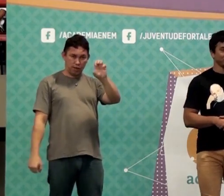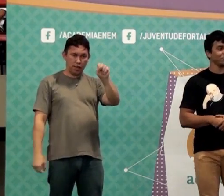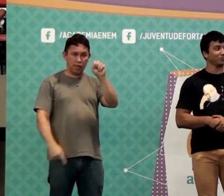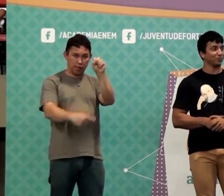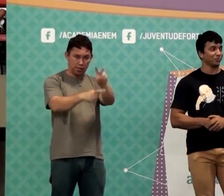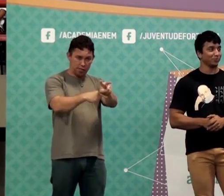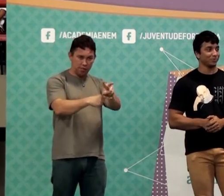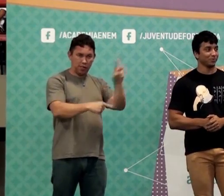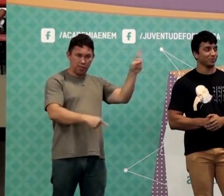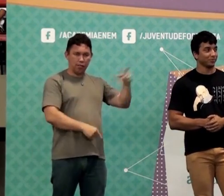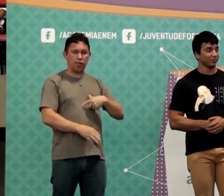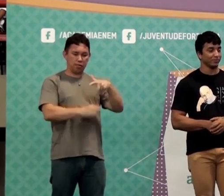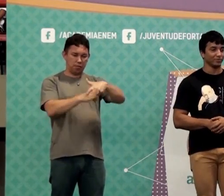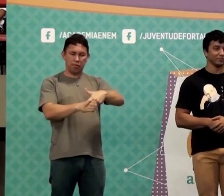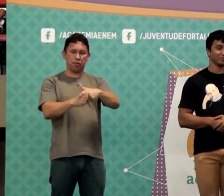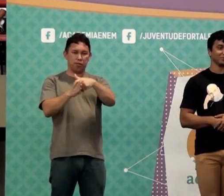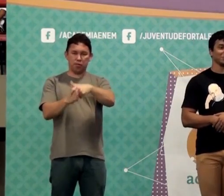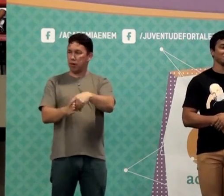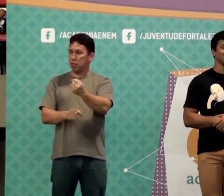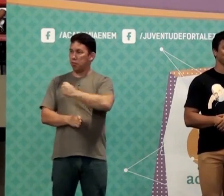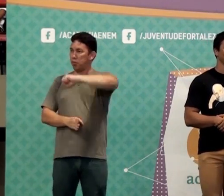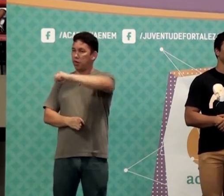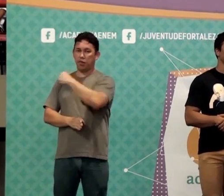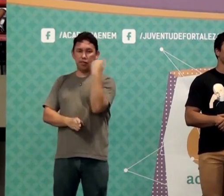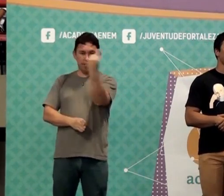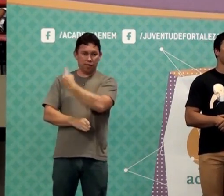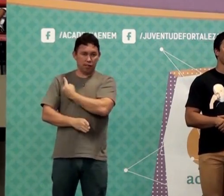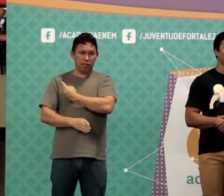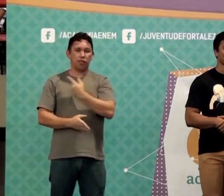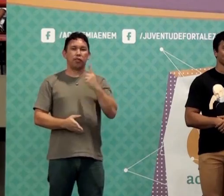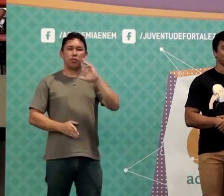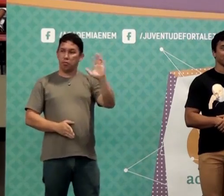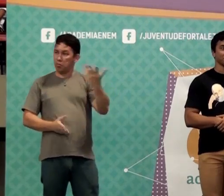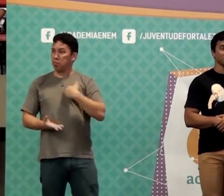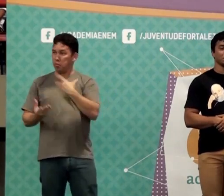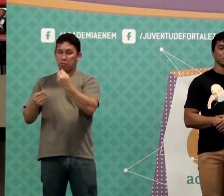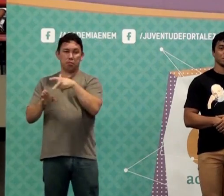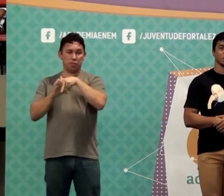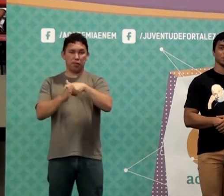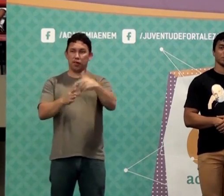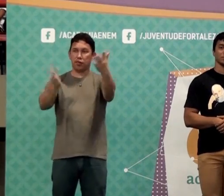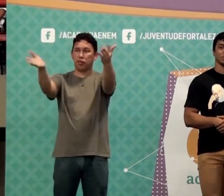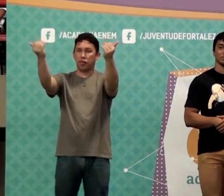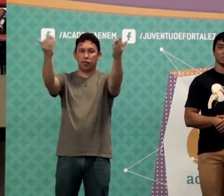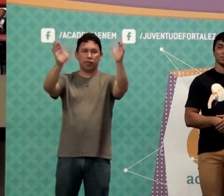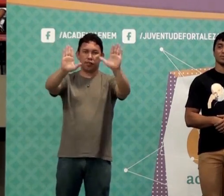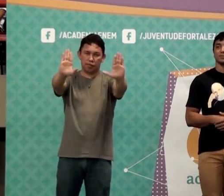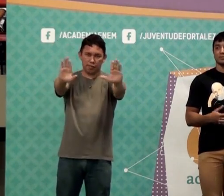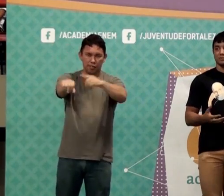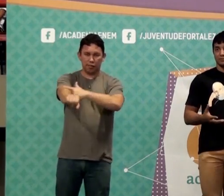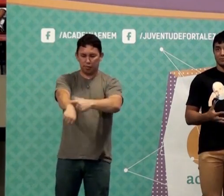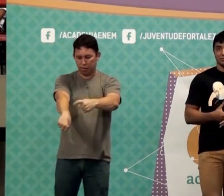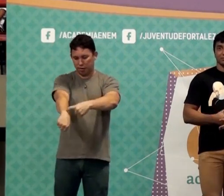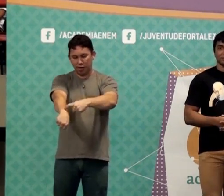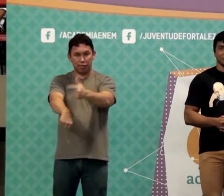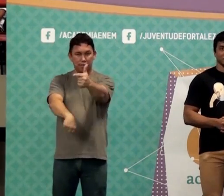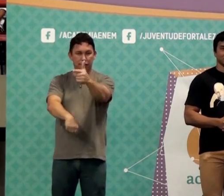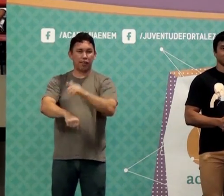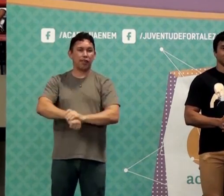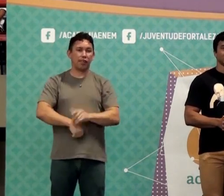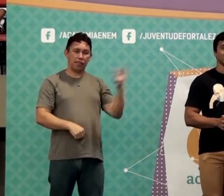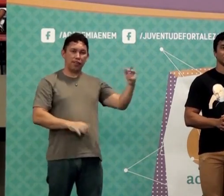Pra cá o jovem, tá pensativo. Tu fica aqui de frente. Seguinte, a cerimônia é